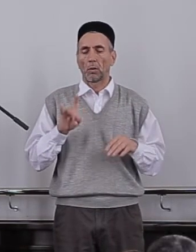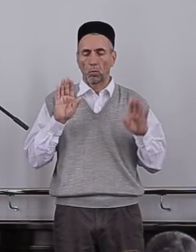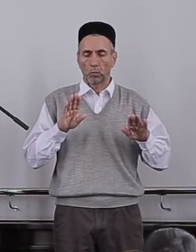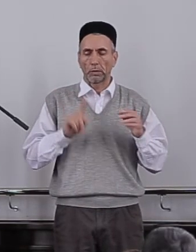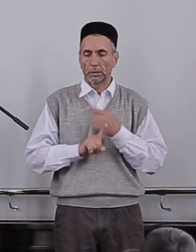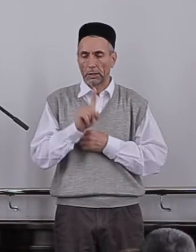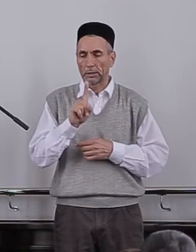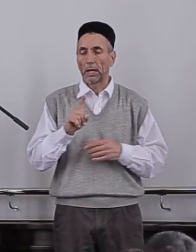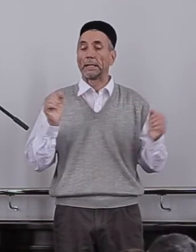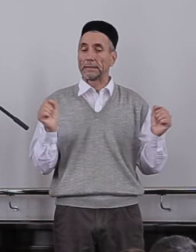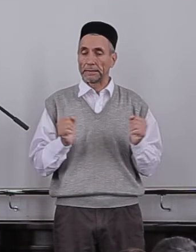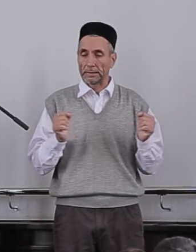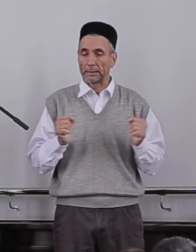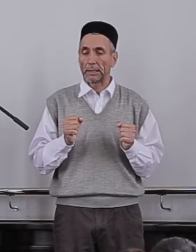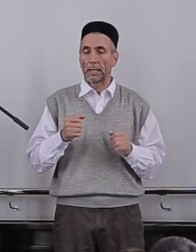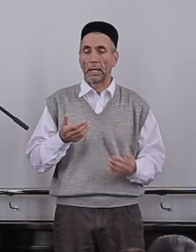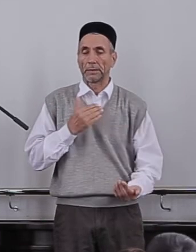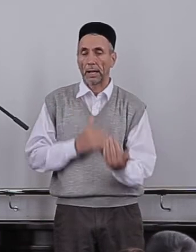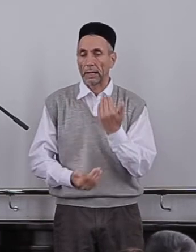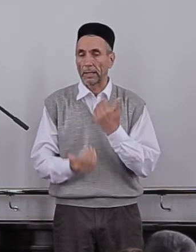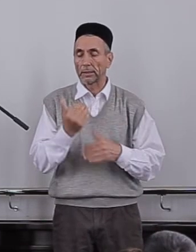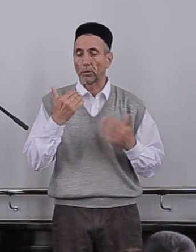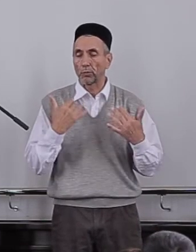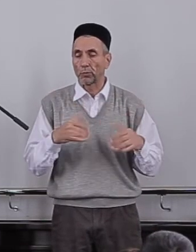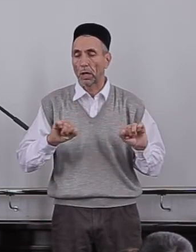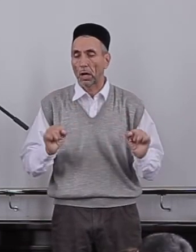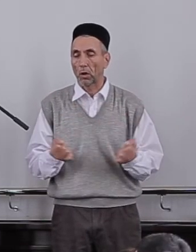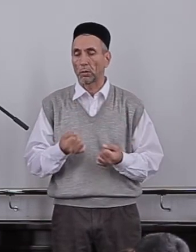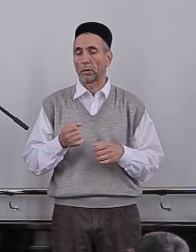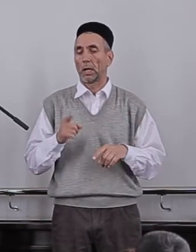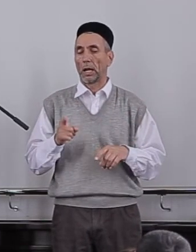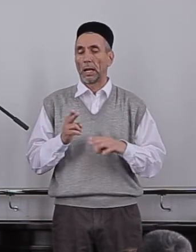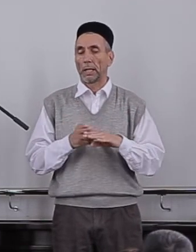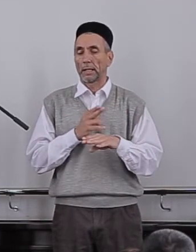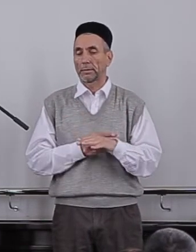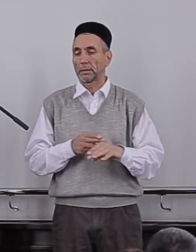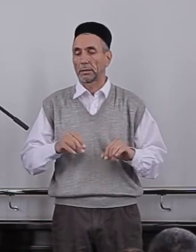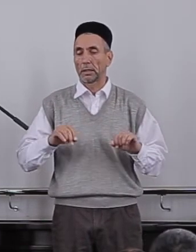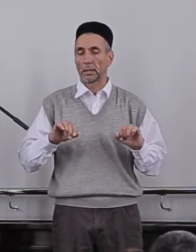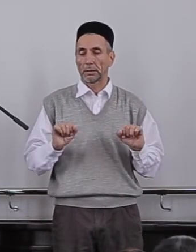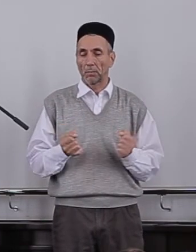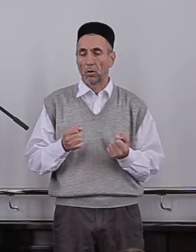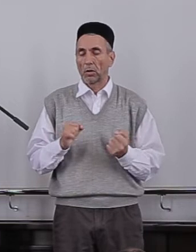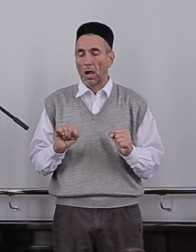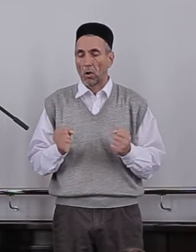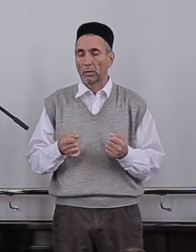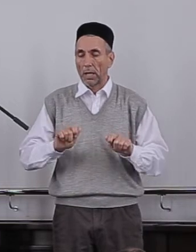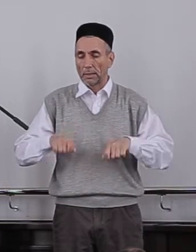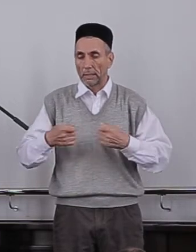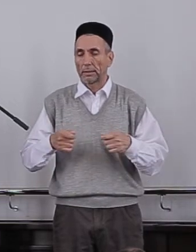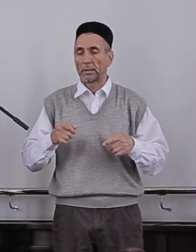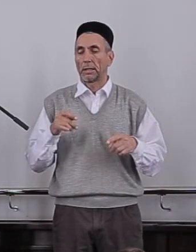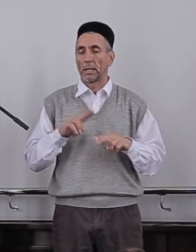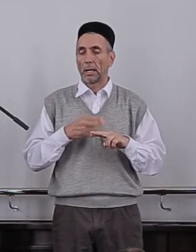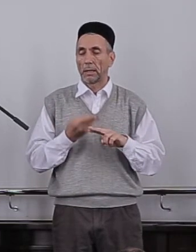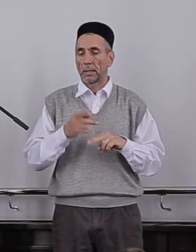укый башладык. Кыш көнне тәһарәт алды башта салкын су белән наскисез басып намаз укыды. Анарысын